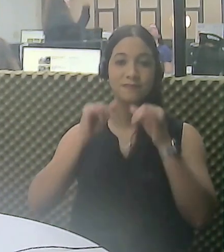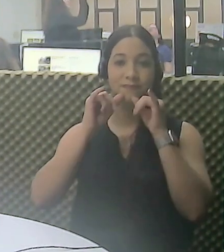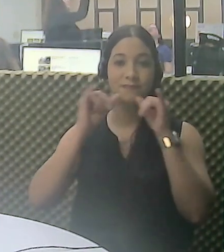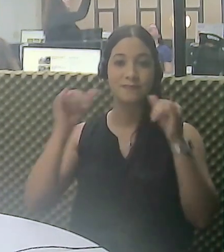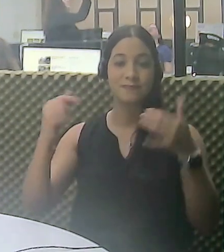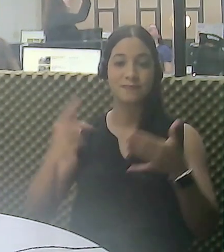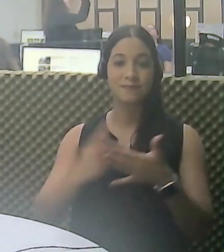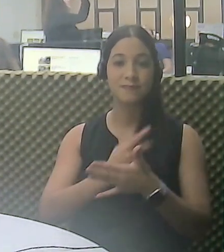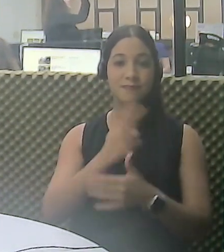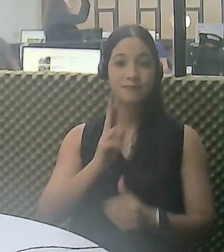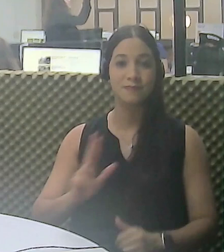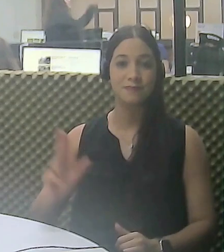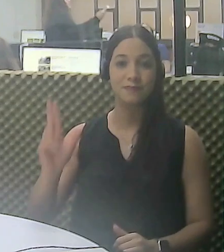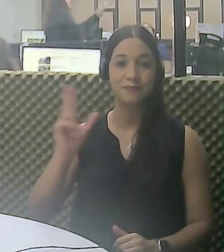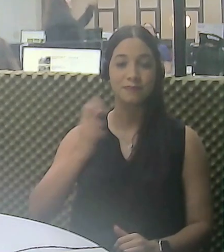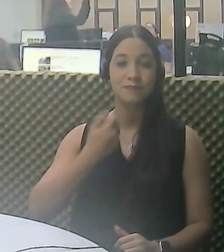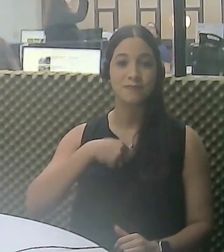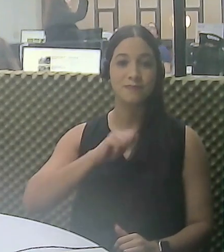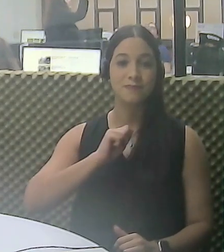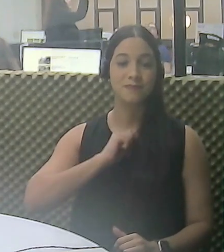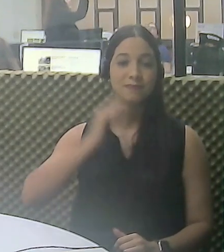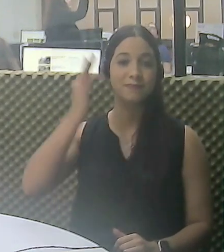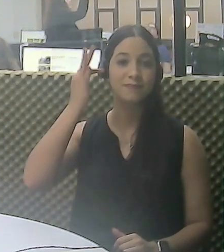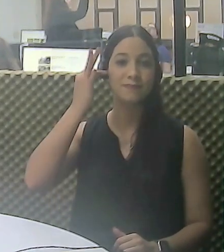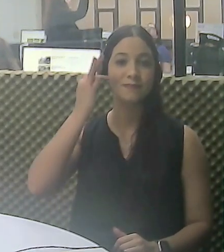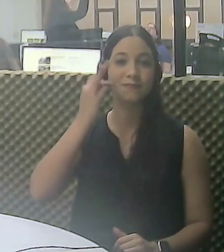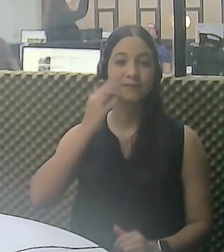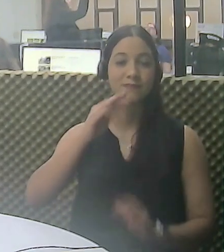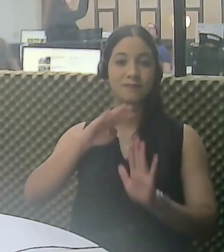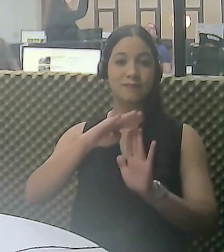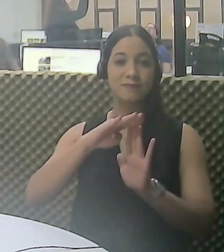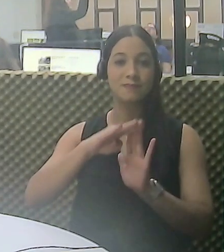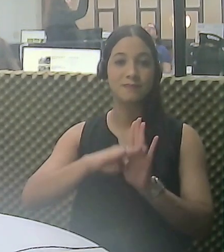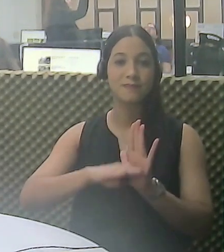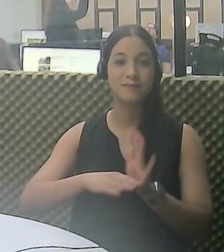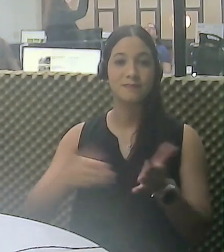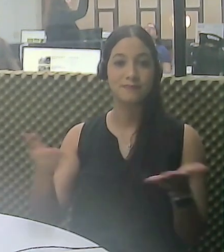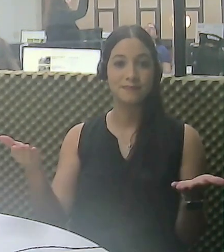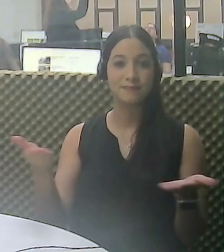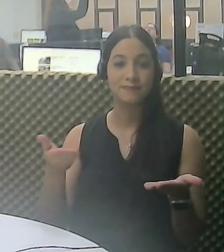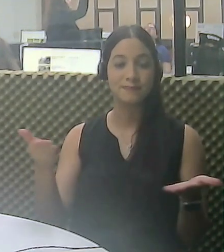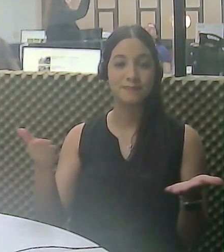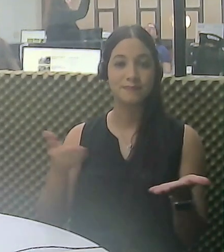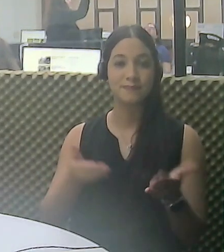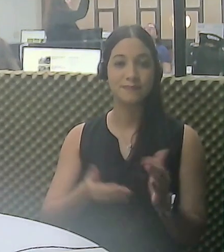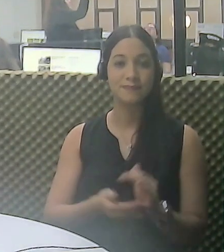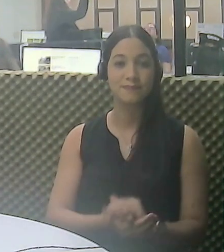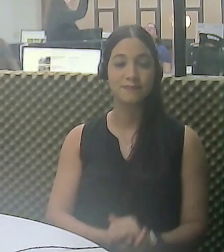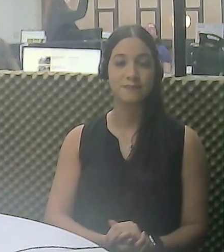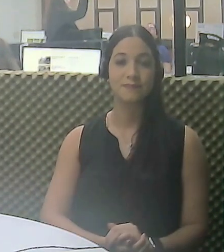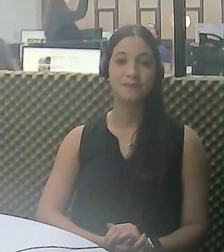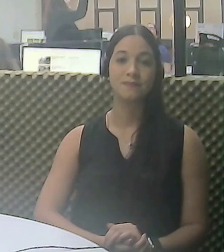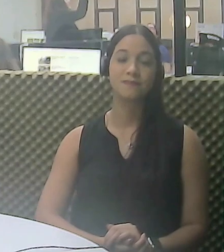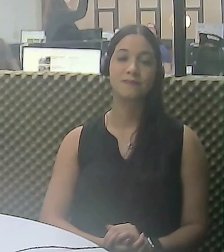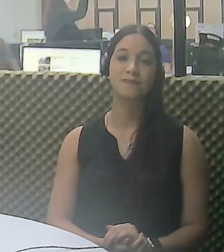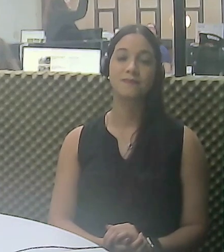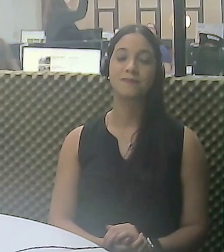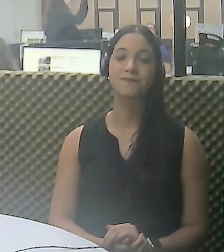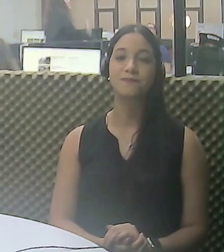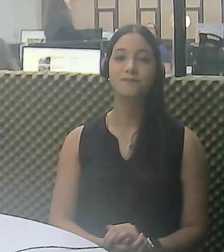fato acontece em Uberlândia. Eu sou o Fernando Cássio e começamos com os destaques da edição de hoje.